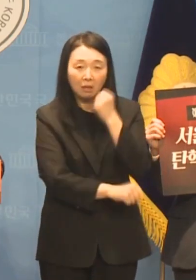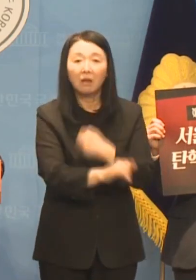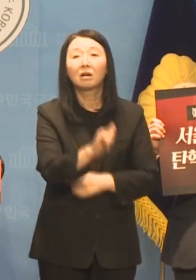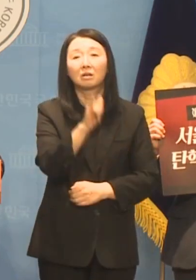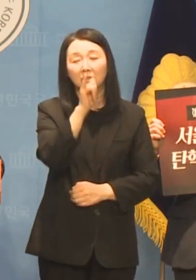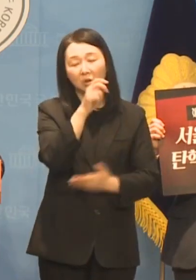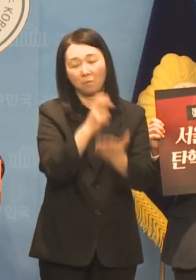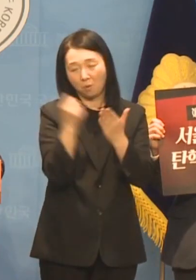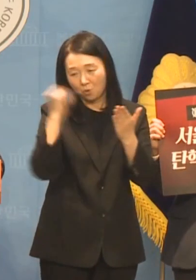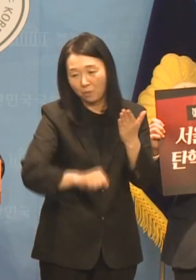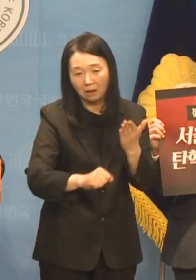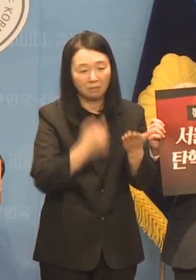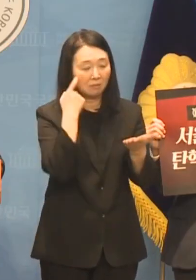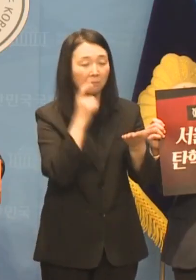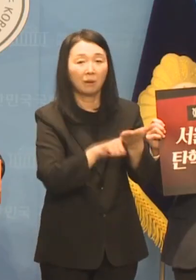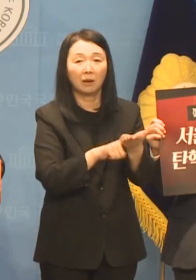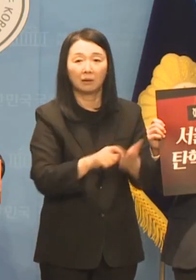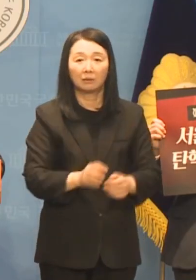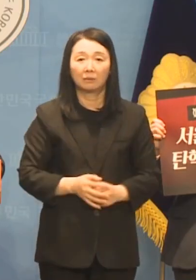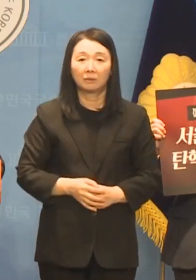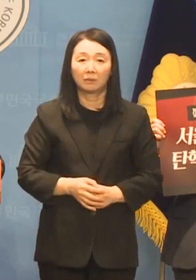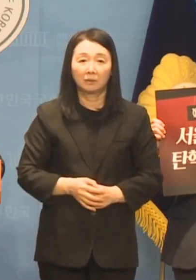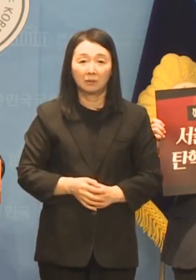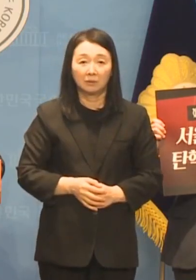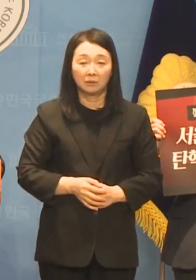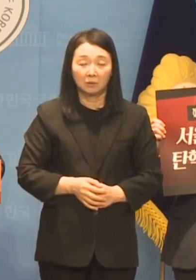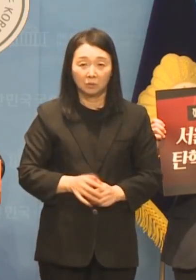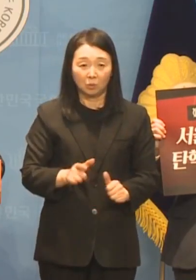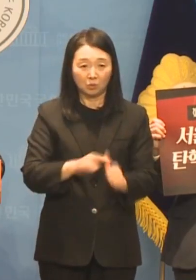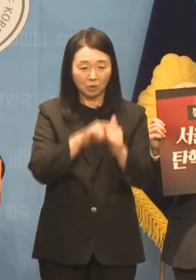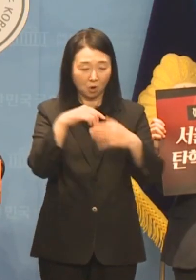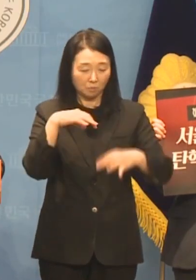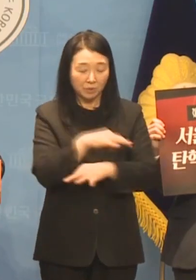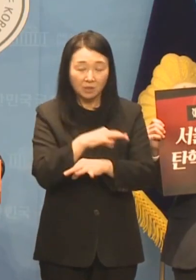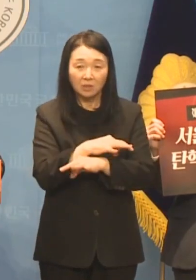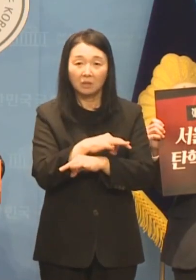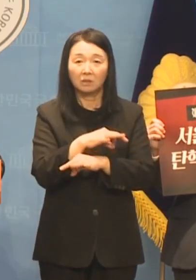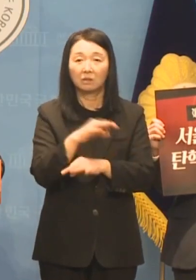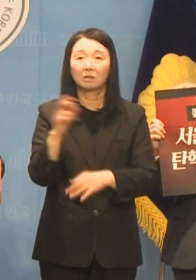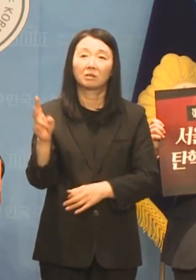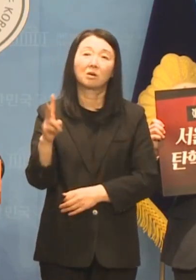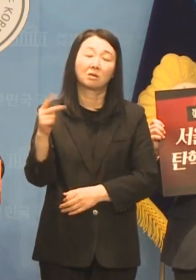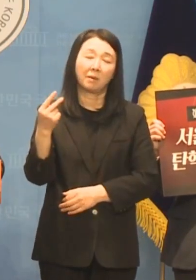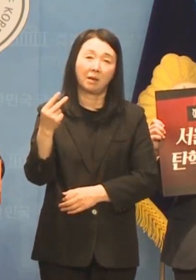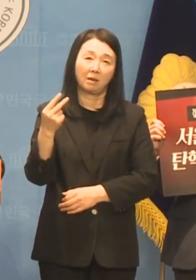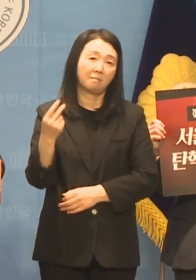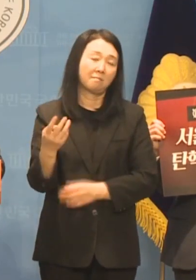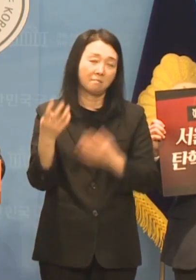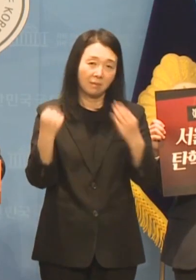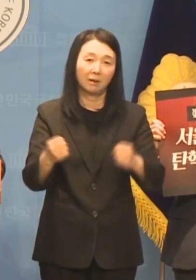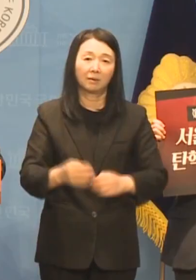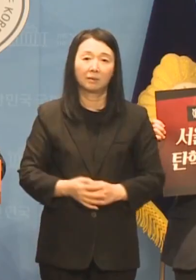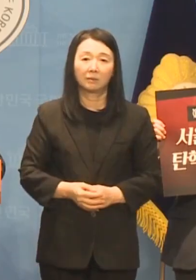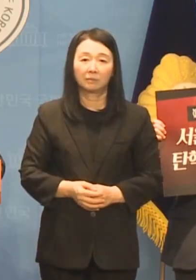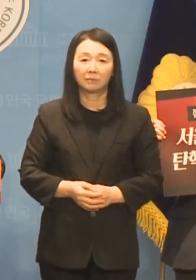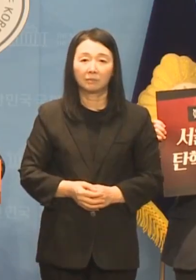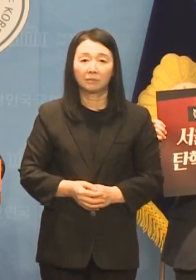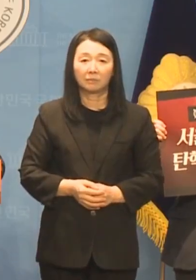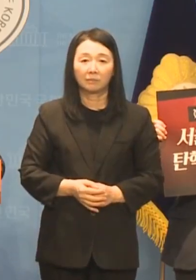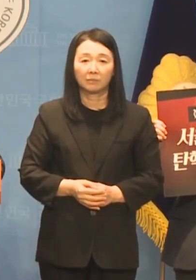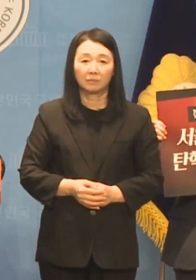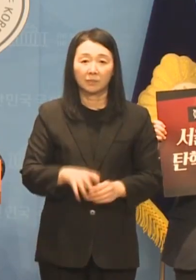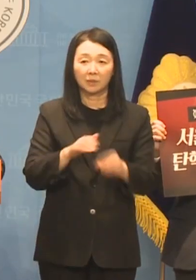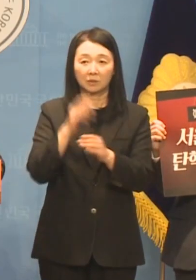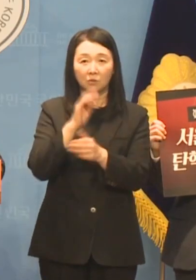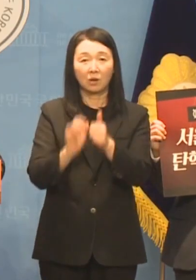것이 드러났습니다. 또한 적발된 채용 비리가 총 1,200건에 달했습니다. 특히